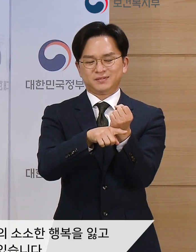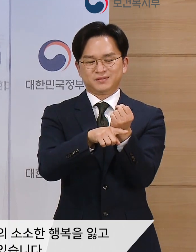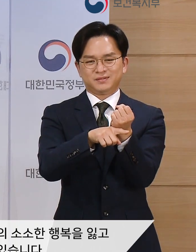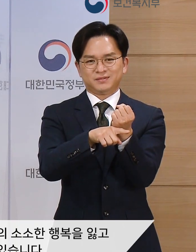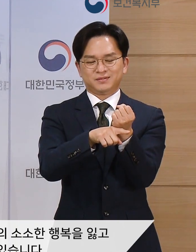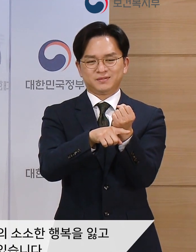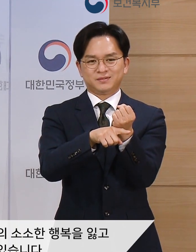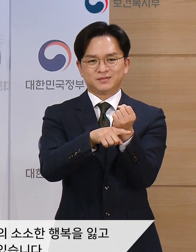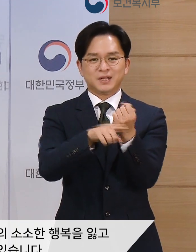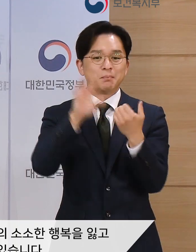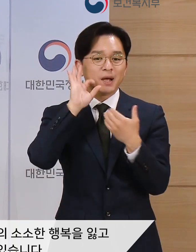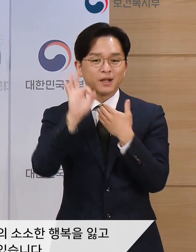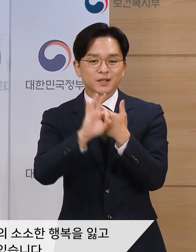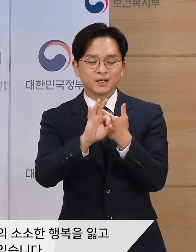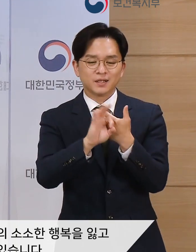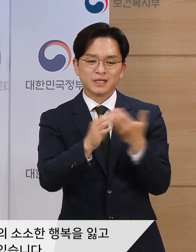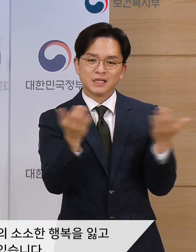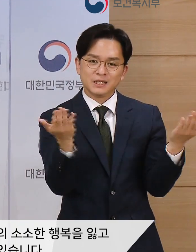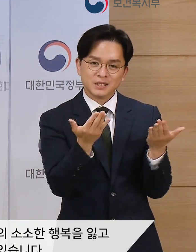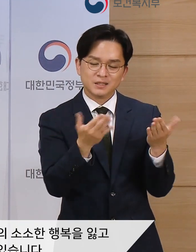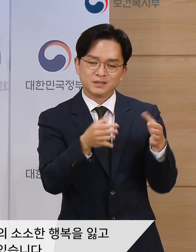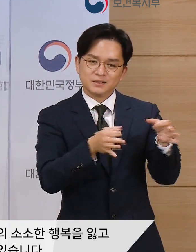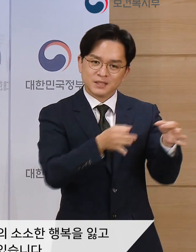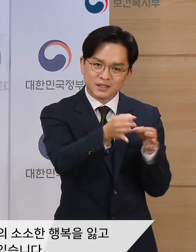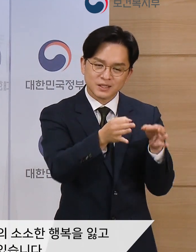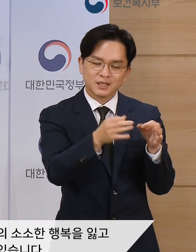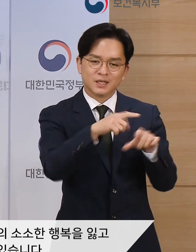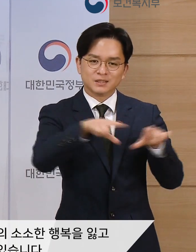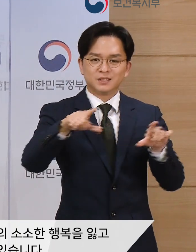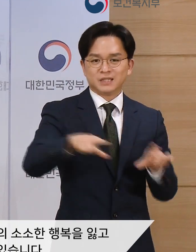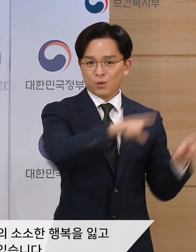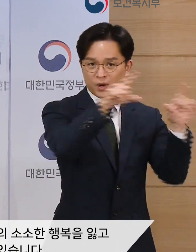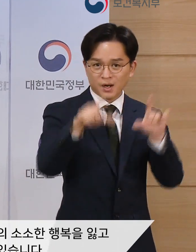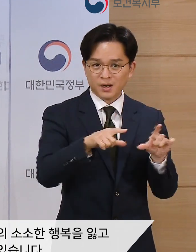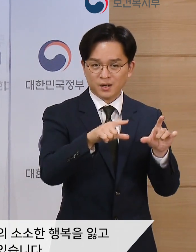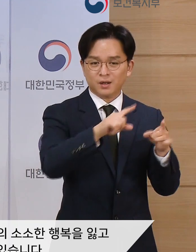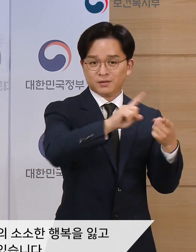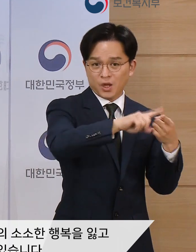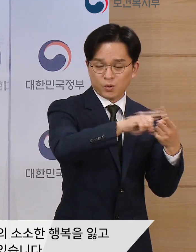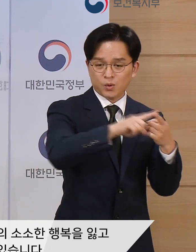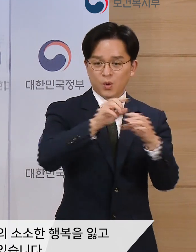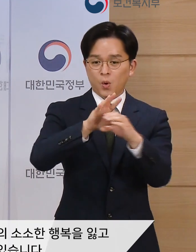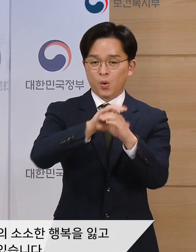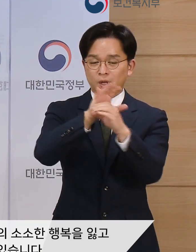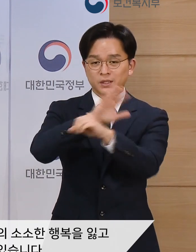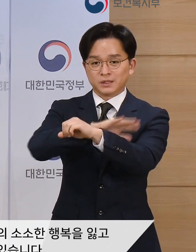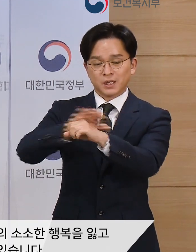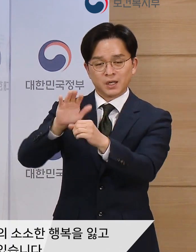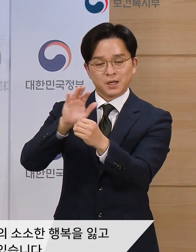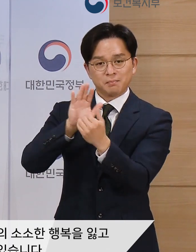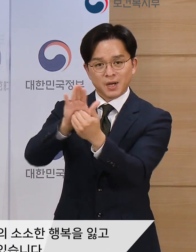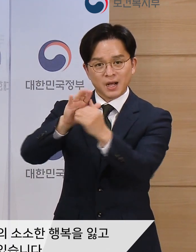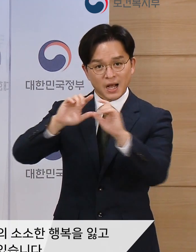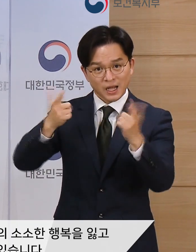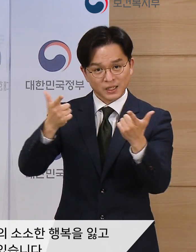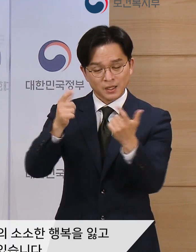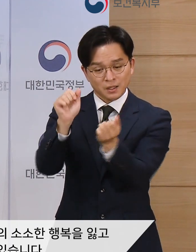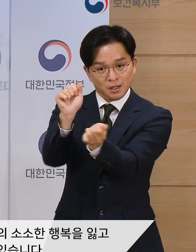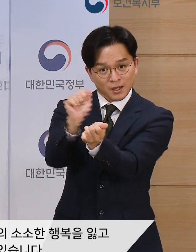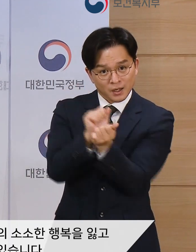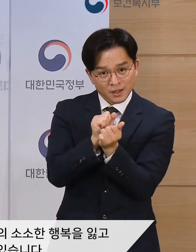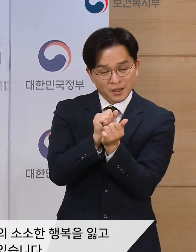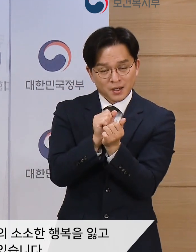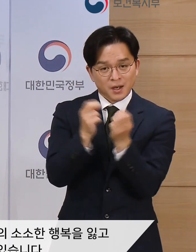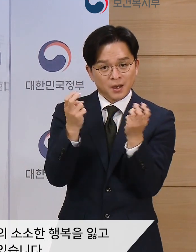이러한 길을 찾아내지 못한다면 또 많은 국민들이 일상의 소소한 행복을 잃고 서민들의